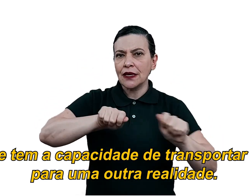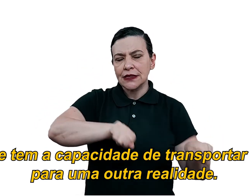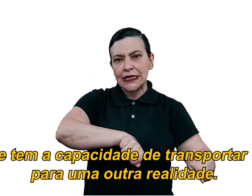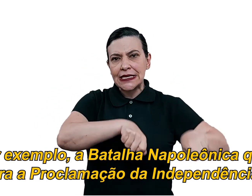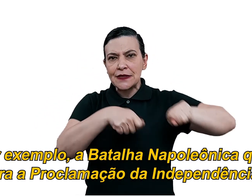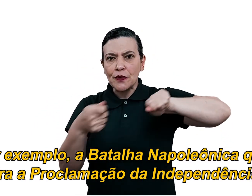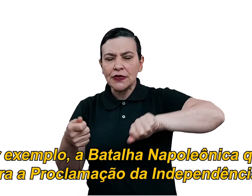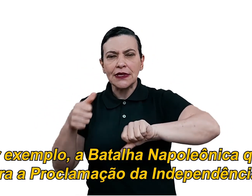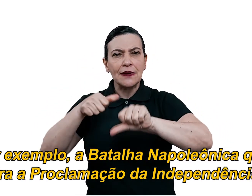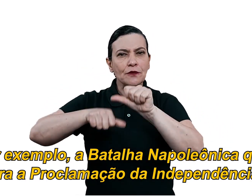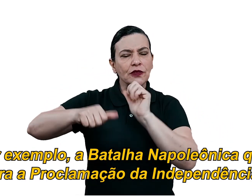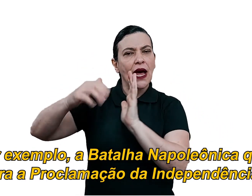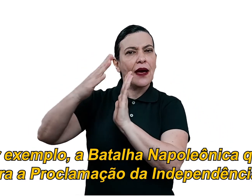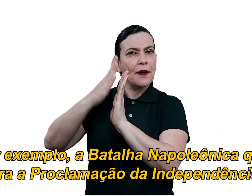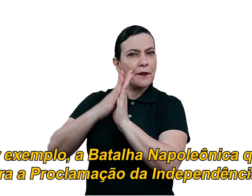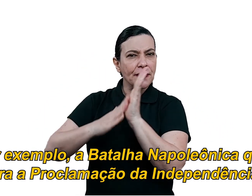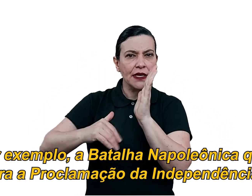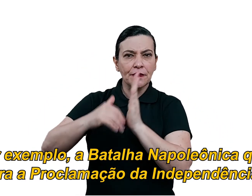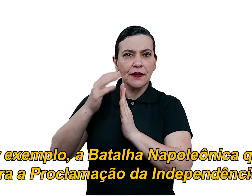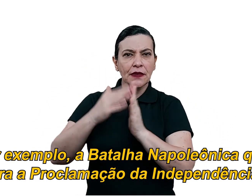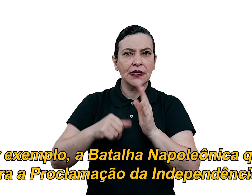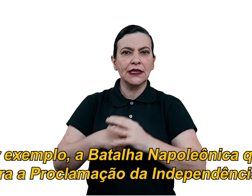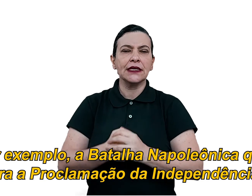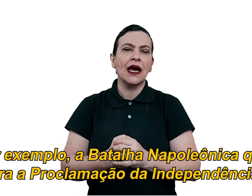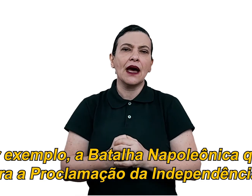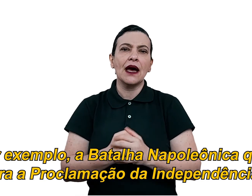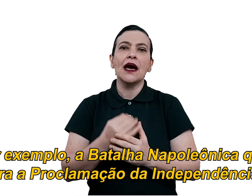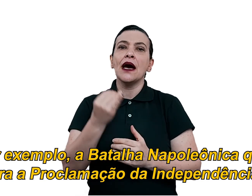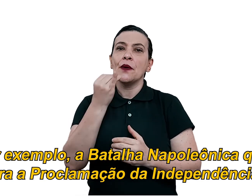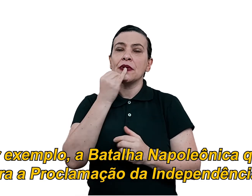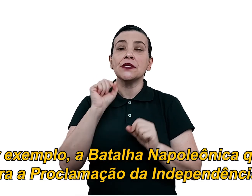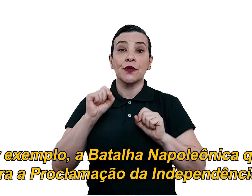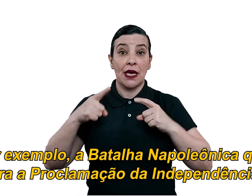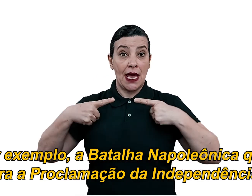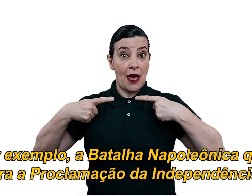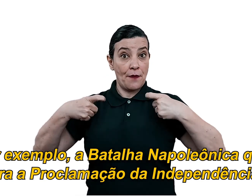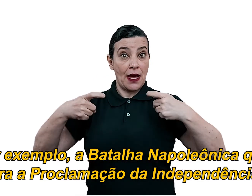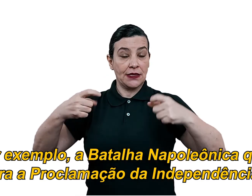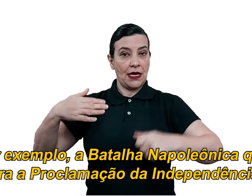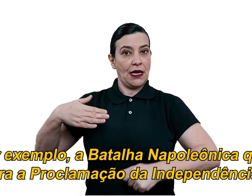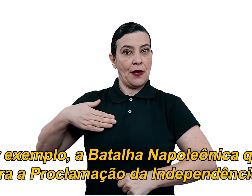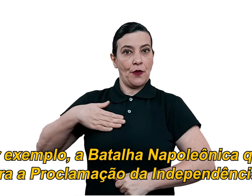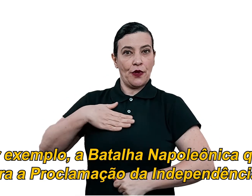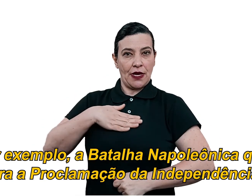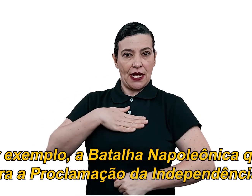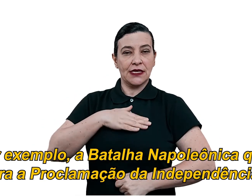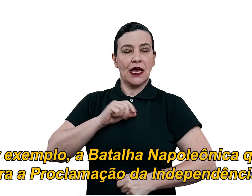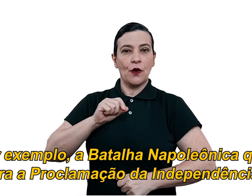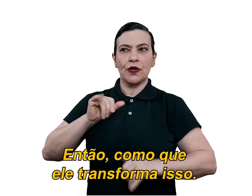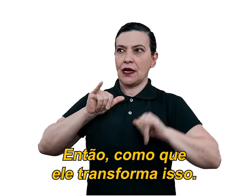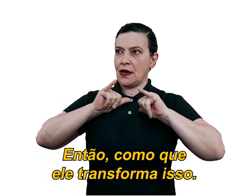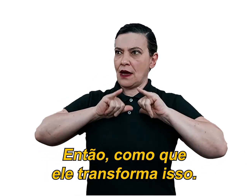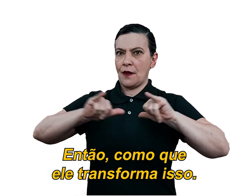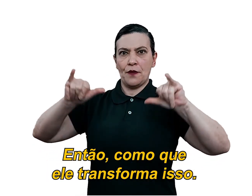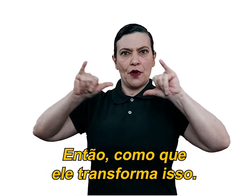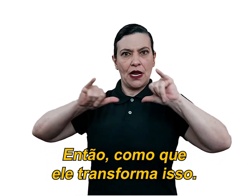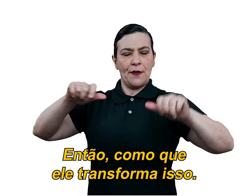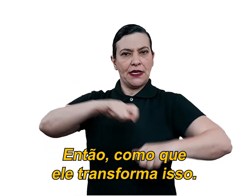realidade, né? Por exemplo, a Batalha Napoleônica, que vira a proclamação da independência. Então, como que ele